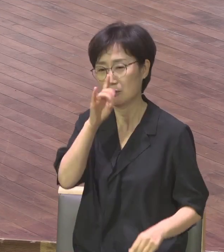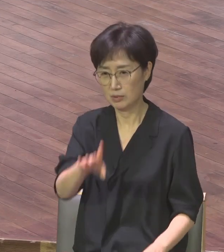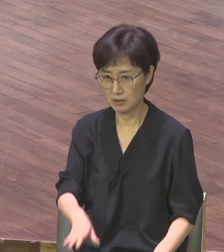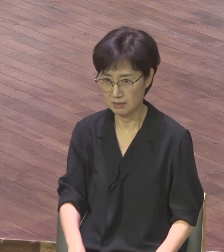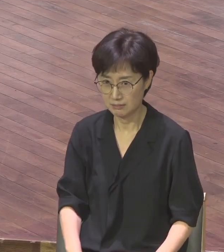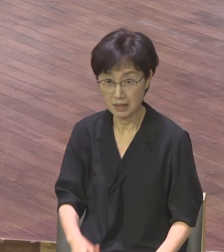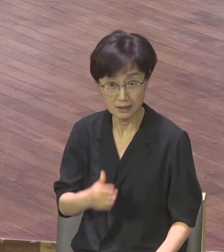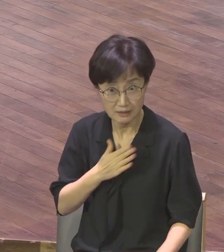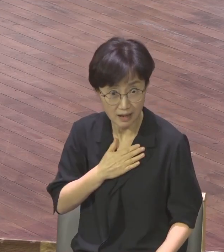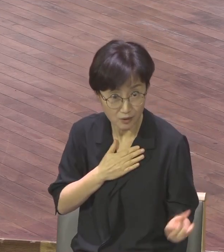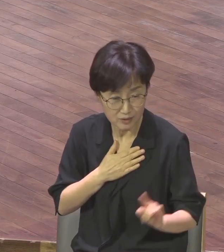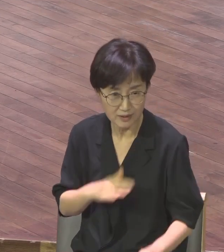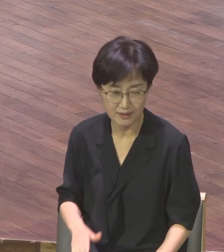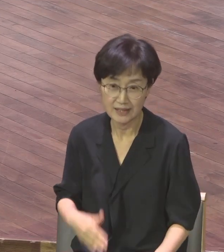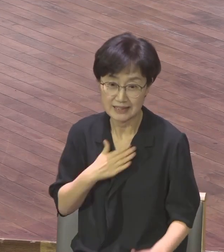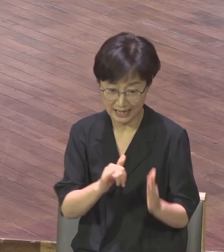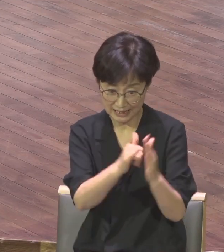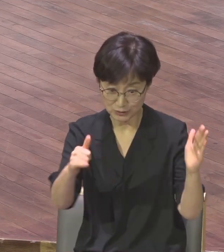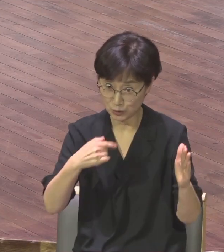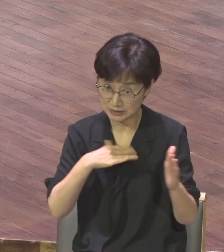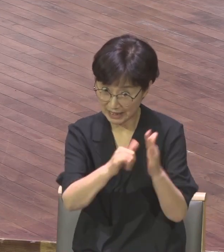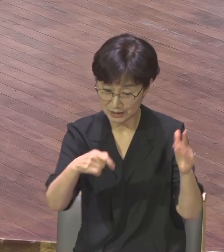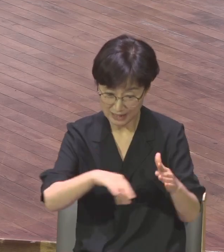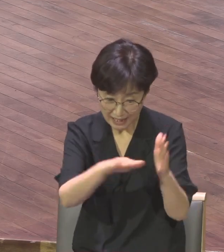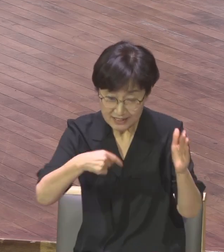완전히 가족 만나면 종이라고.